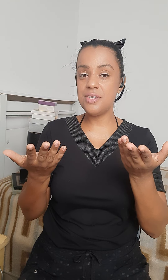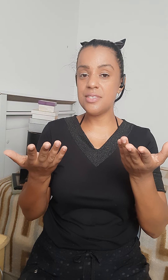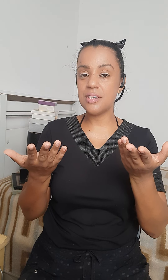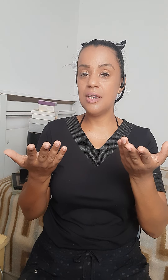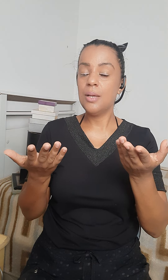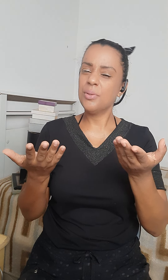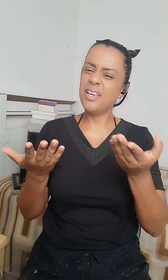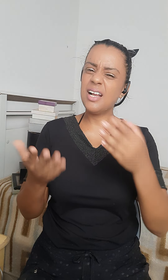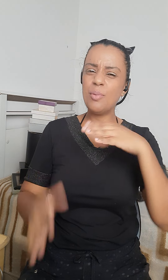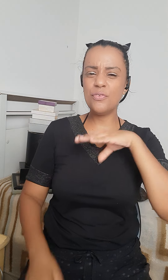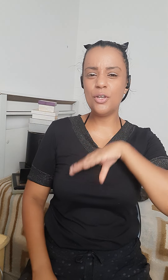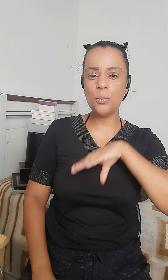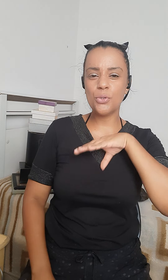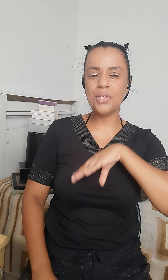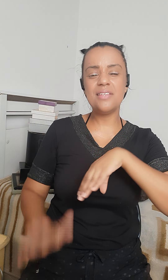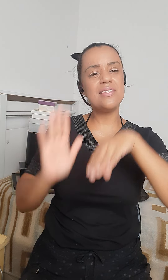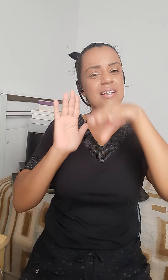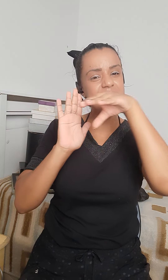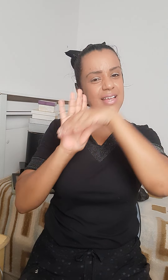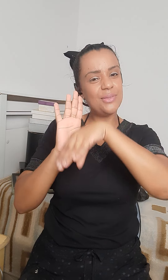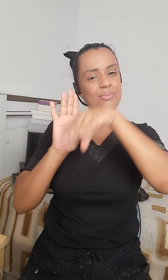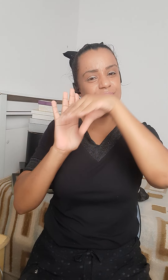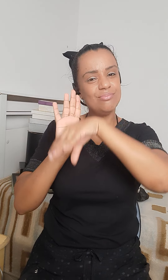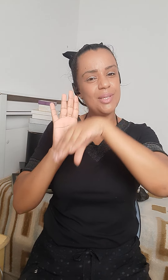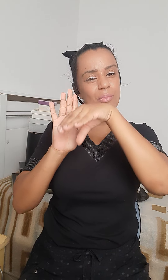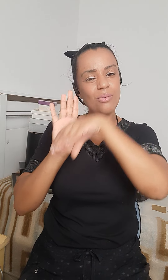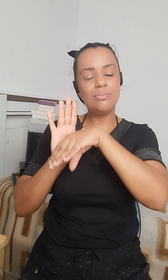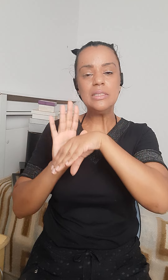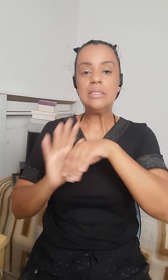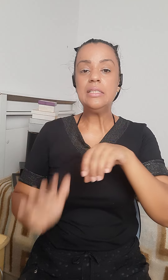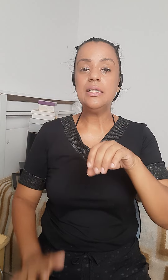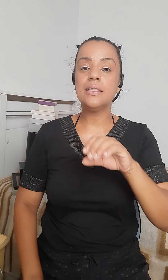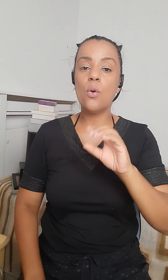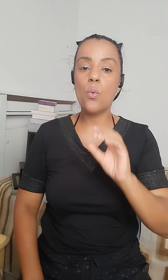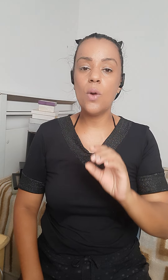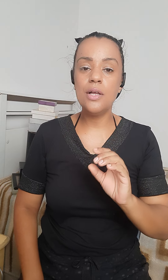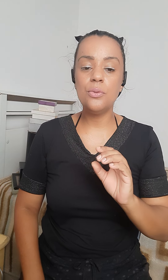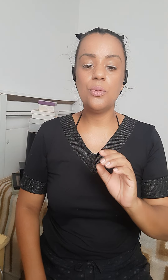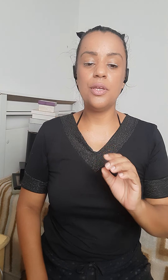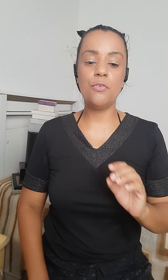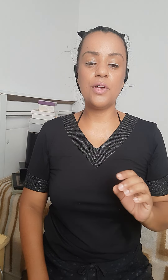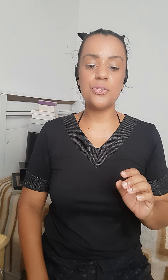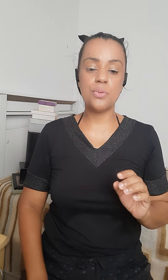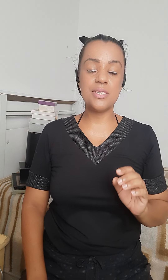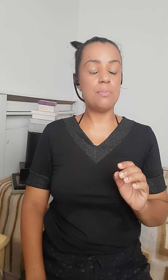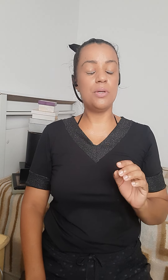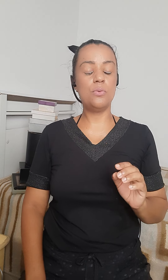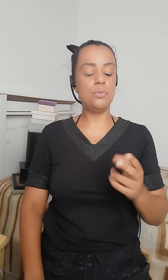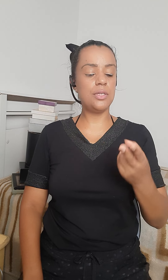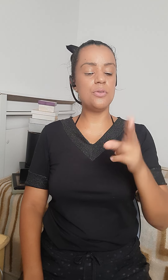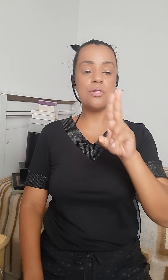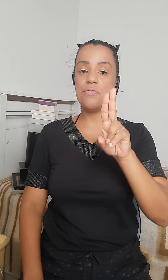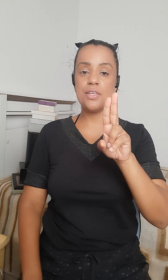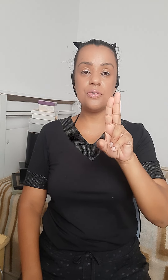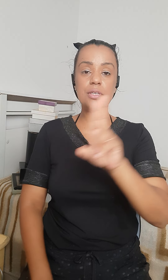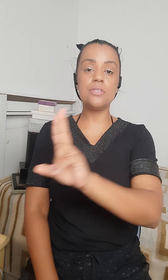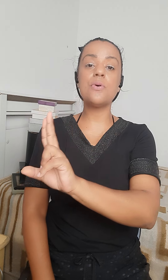precisa, porque acaba ficando um português sinalizado, tá bom? Então, quando eu faço essa pergunta, eu só faço isso, ó.